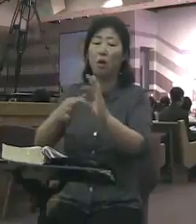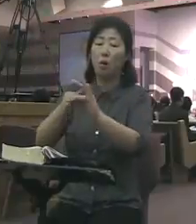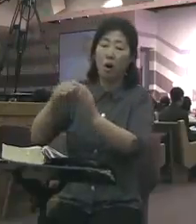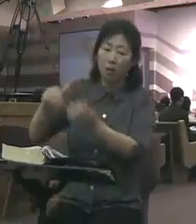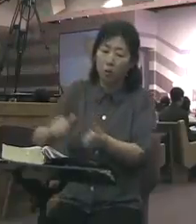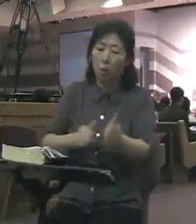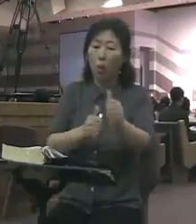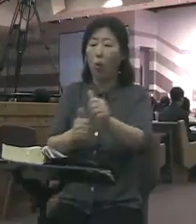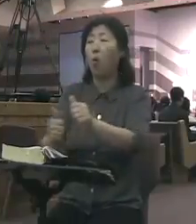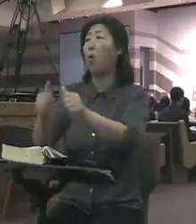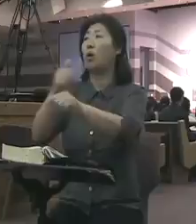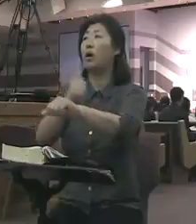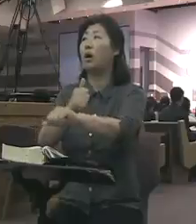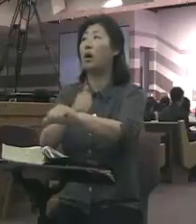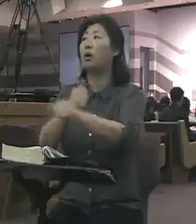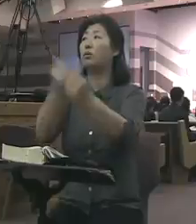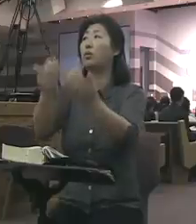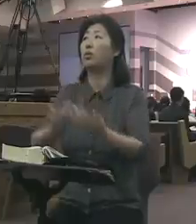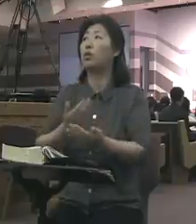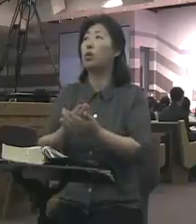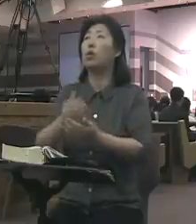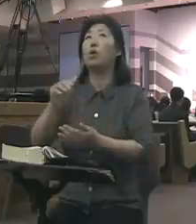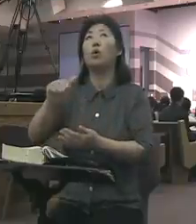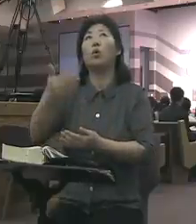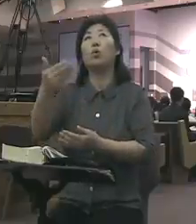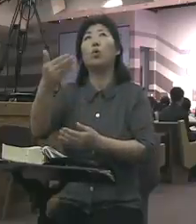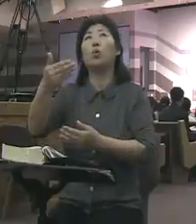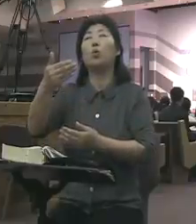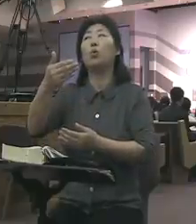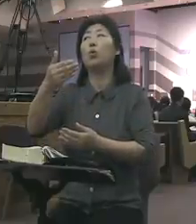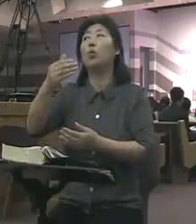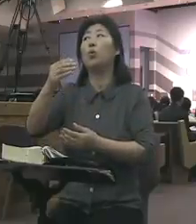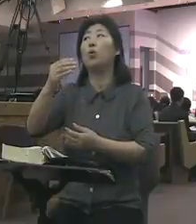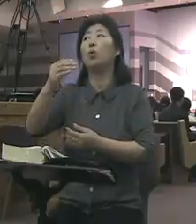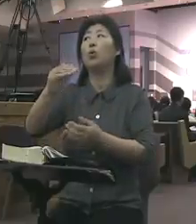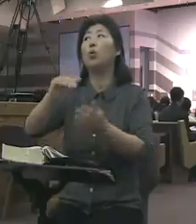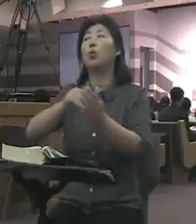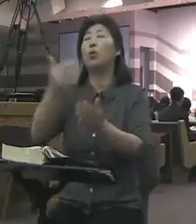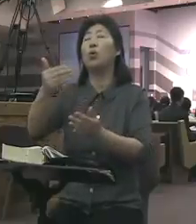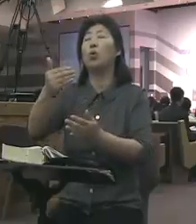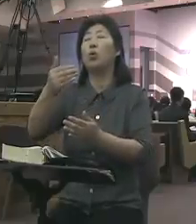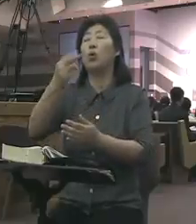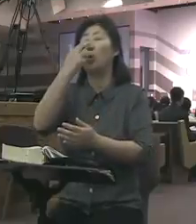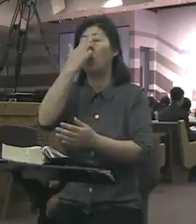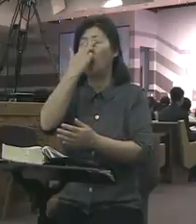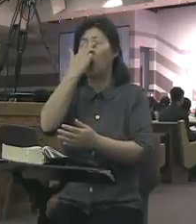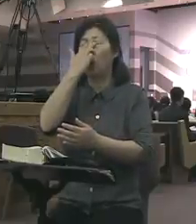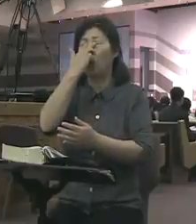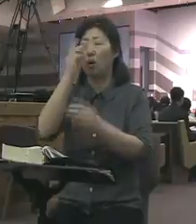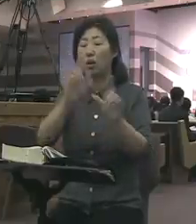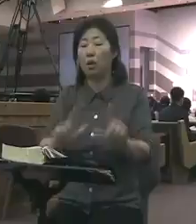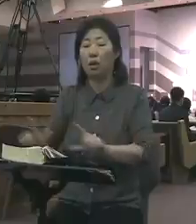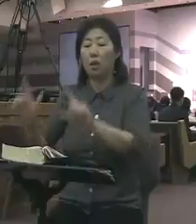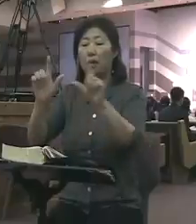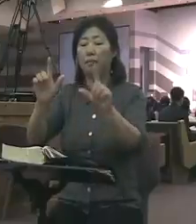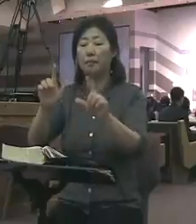썼냐? 90년 평생을 장님으로 살았던, 맹인으로 살았던 페니 제이 크라스비 여사가